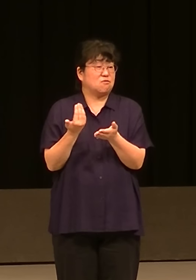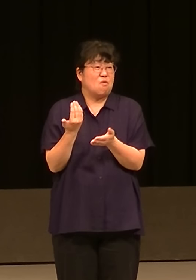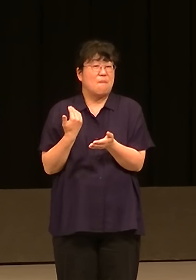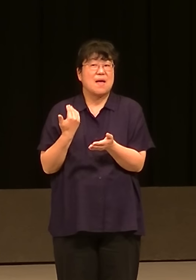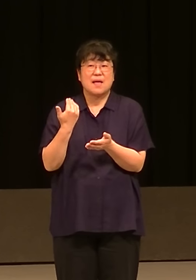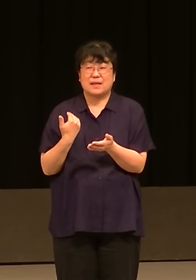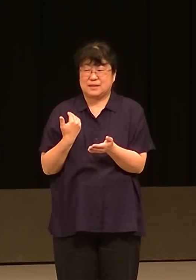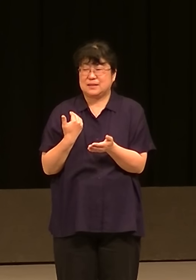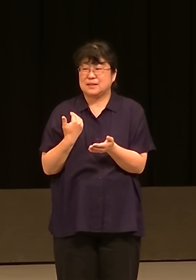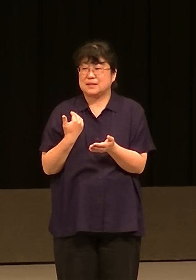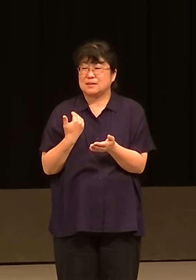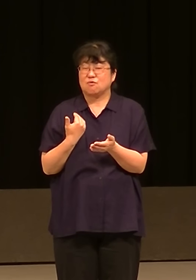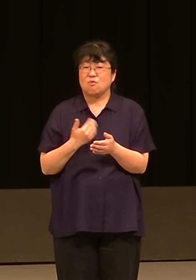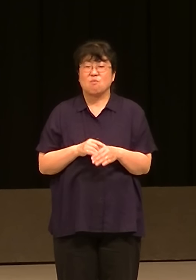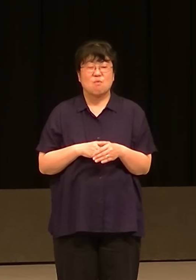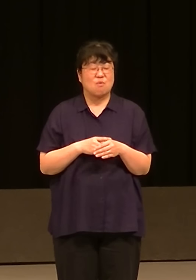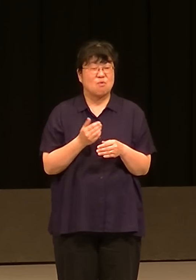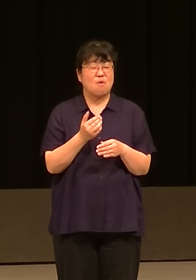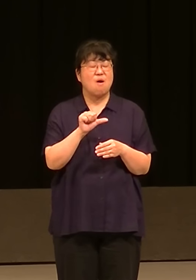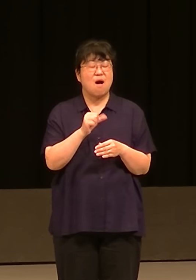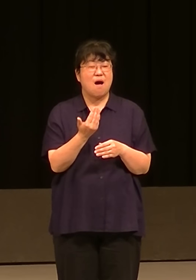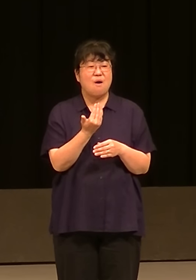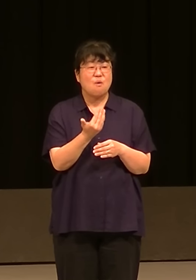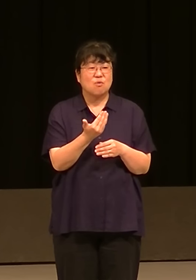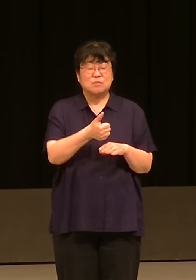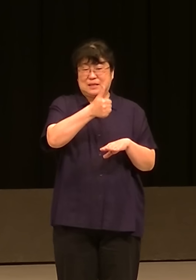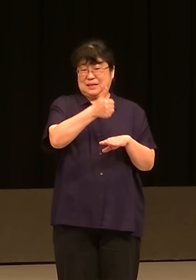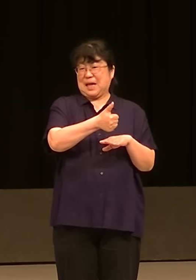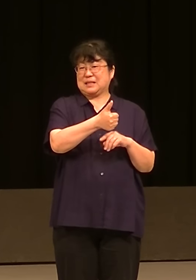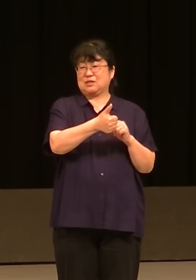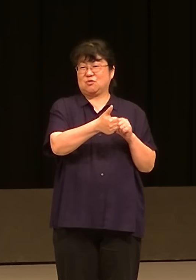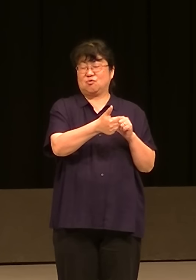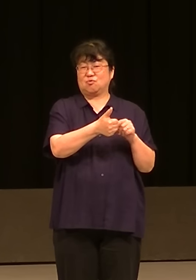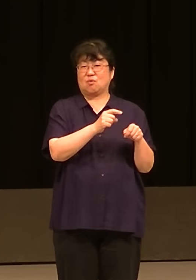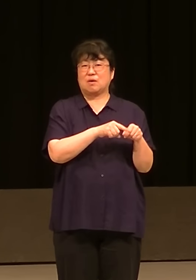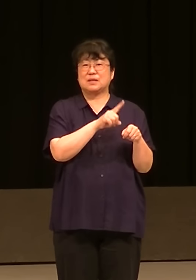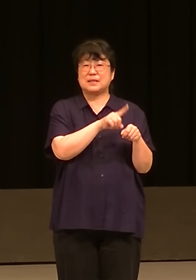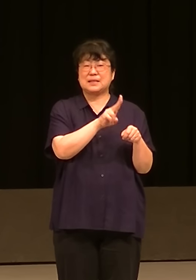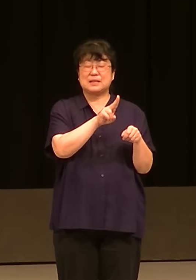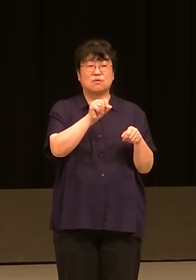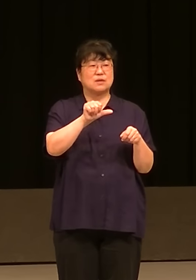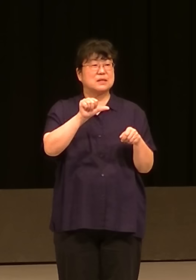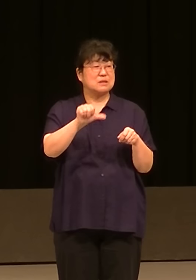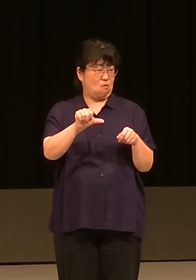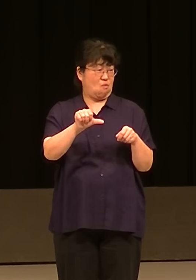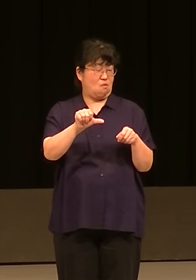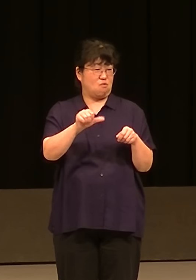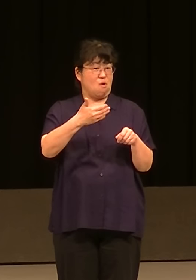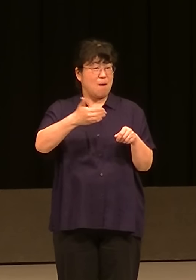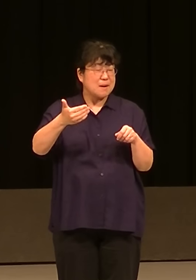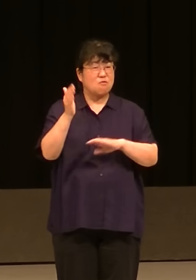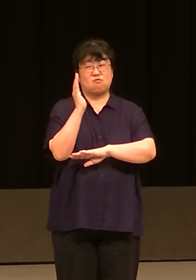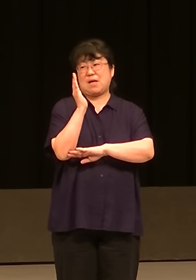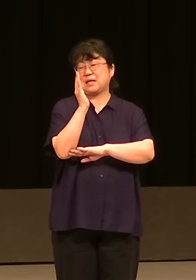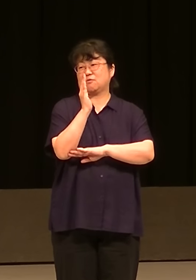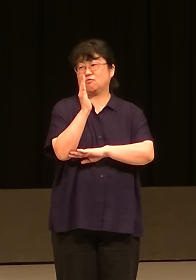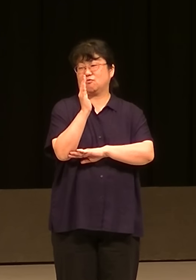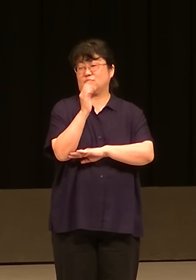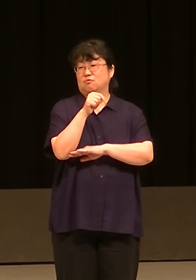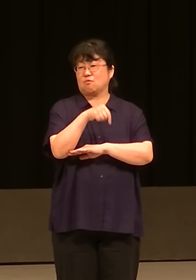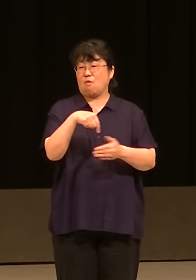に、このアホノミクスの大将の方の、2015年の上下両院合同演説、そ